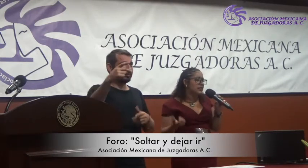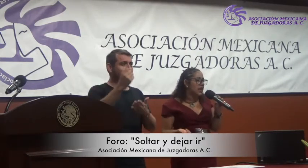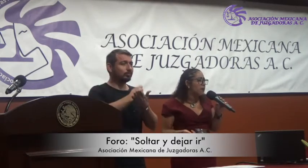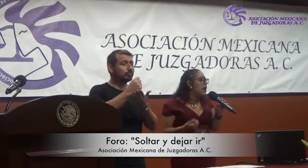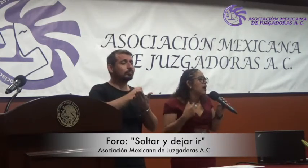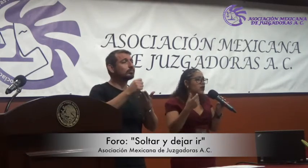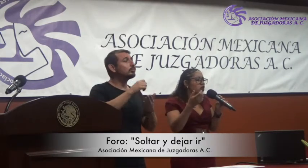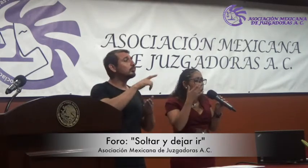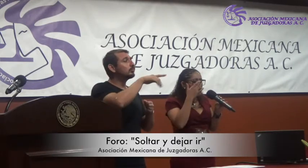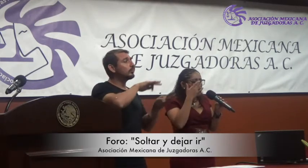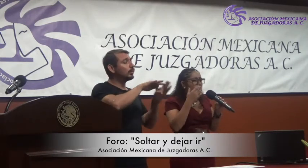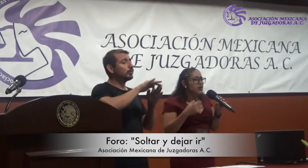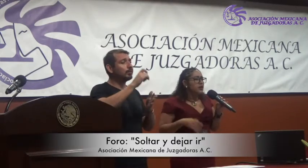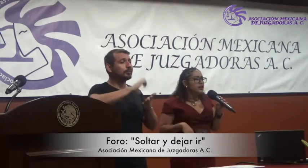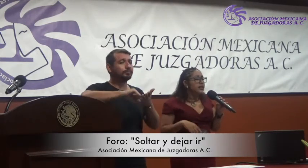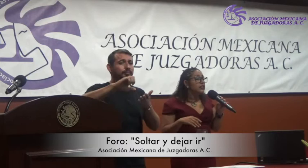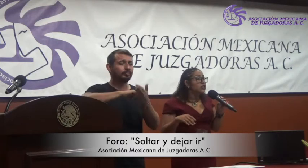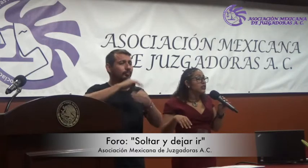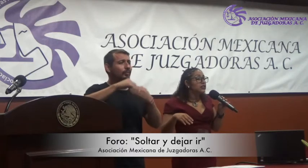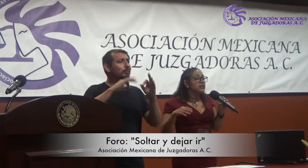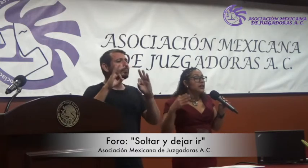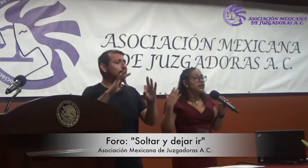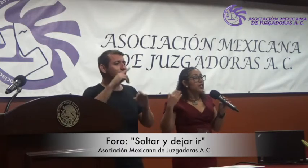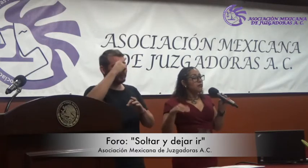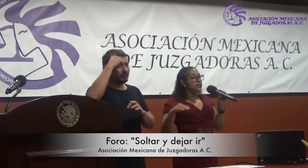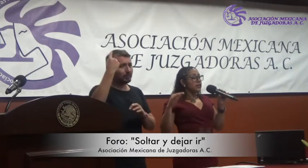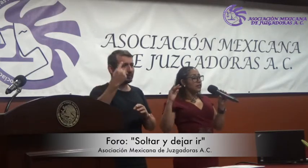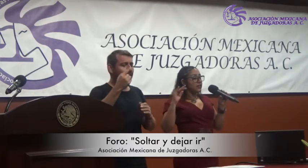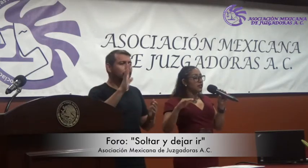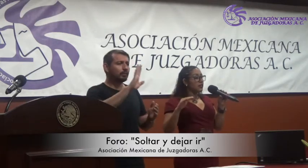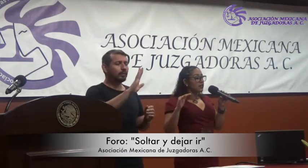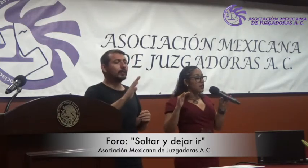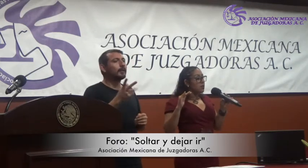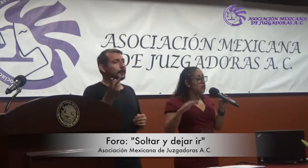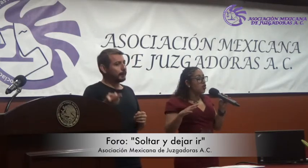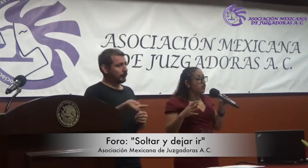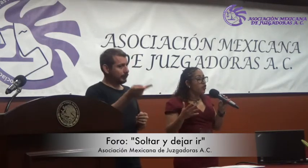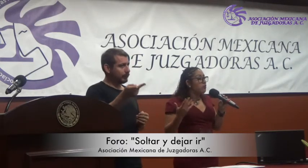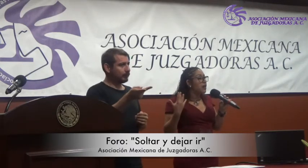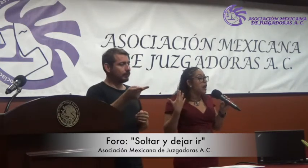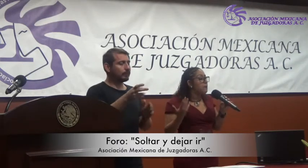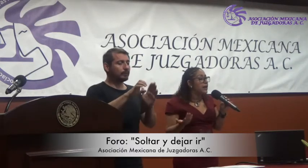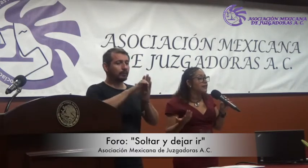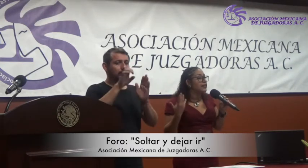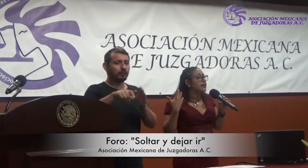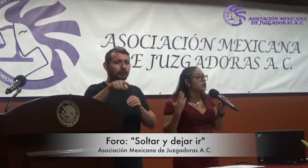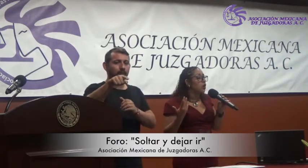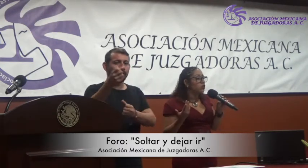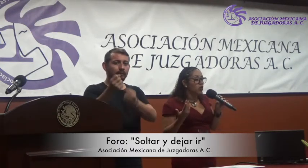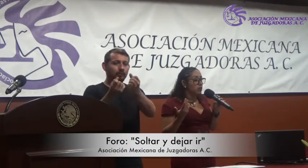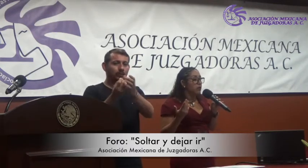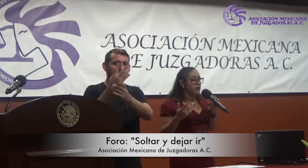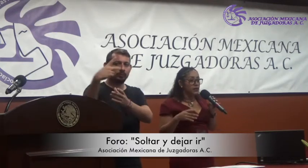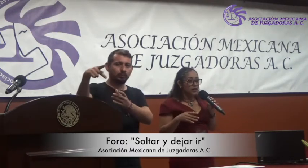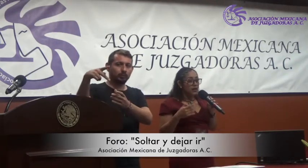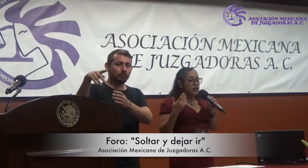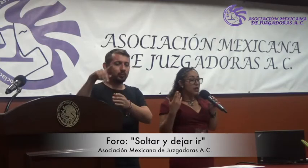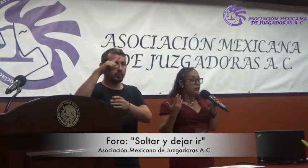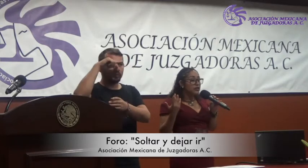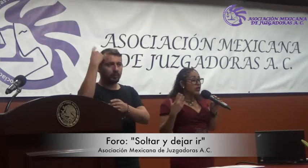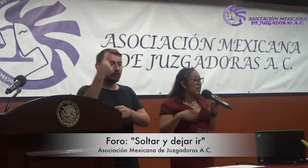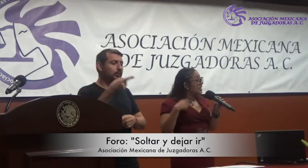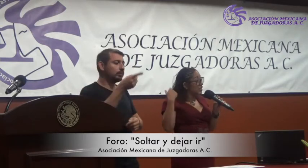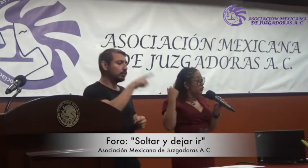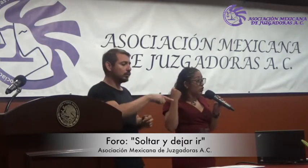crédito en el trabajo, como... Y entonces, ¿quién va a sentir de mayor forma la pérdida de su automóvil?